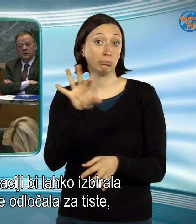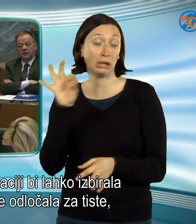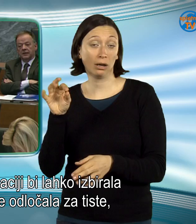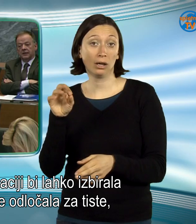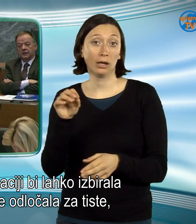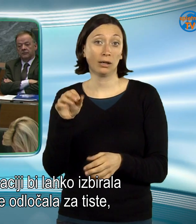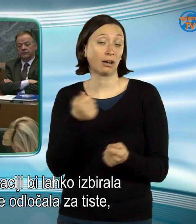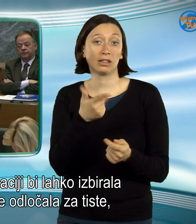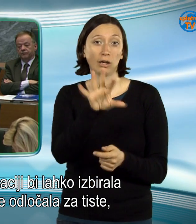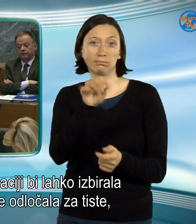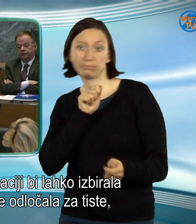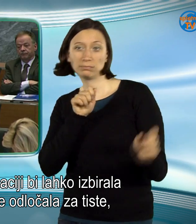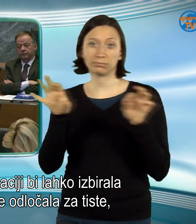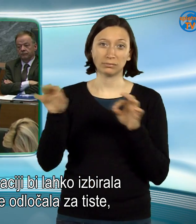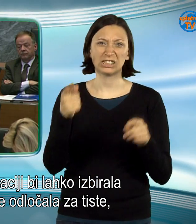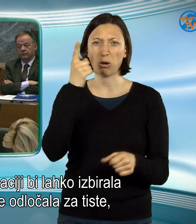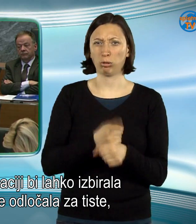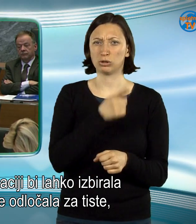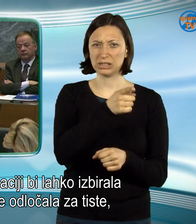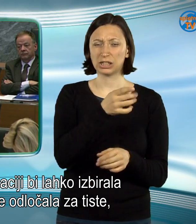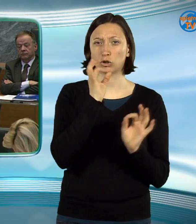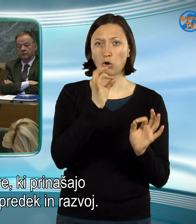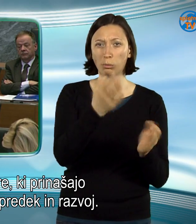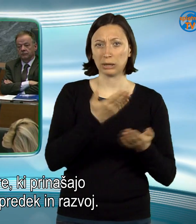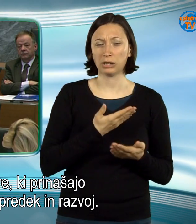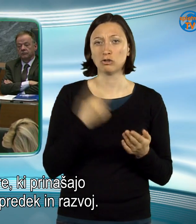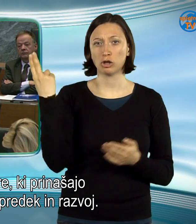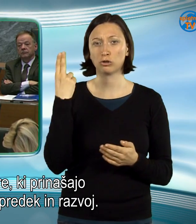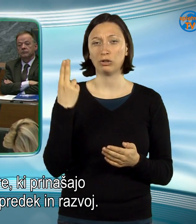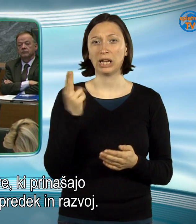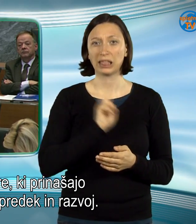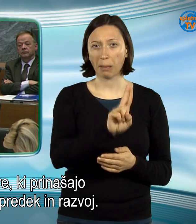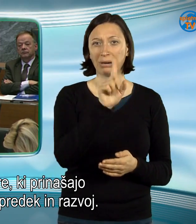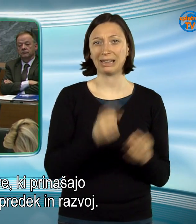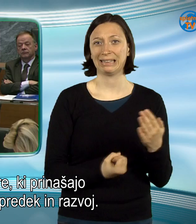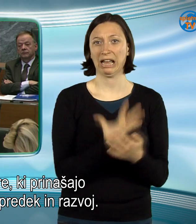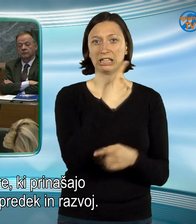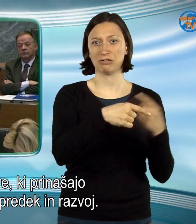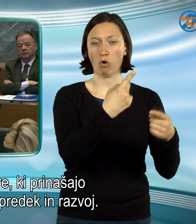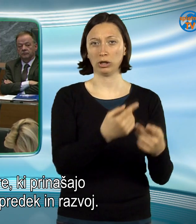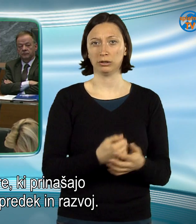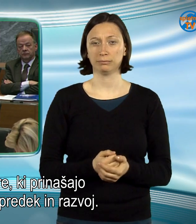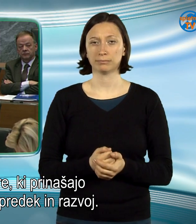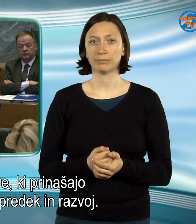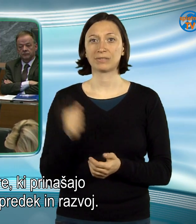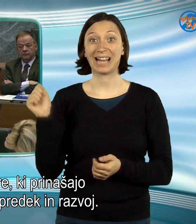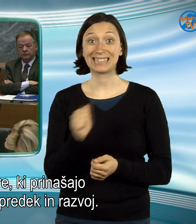izbirala te poteze in se odločala za tiste, ki so dobre, ki prinašajo Sloveniji napredek in razvoj.